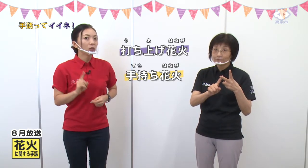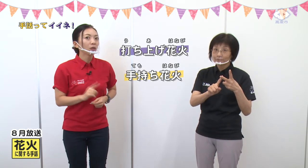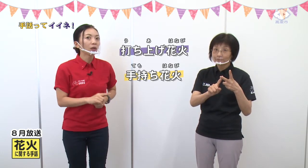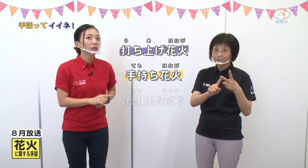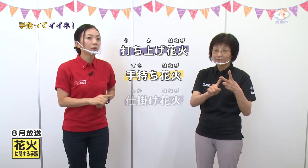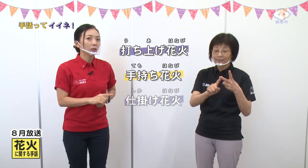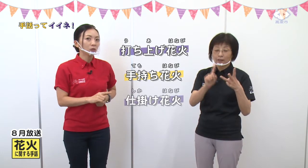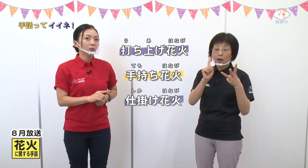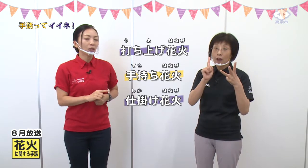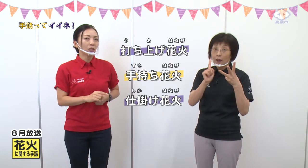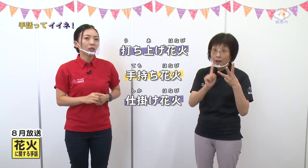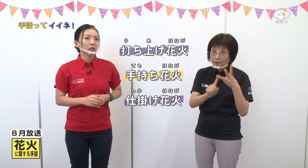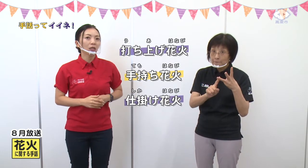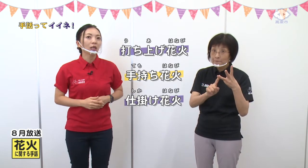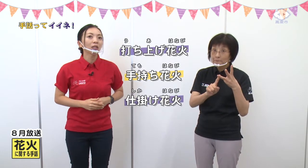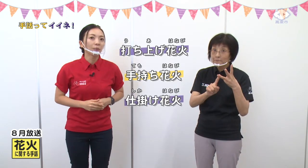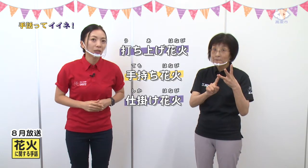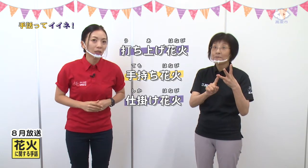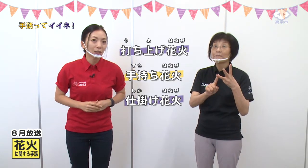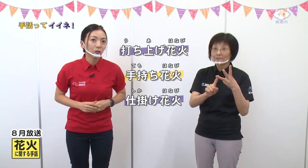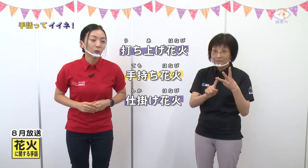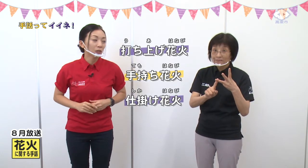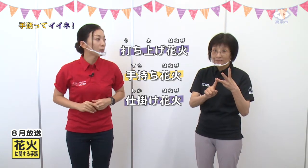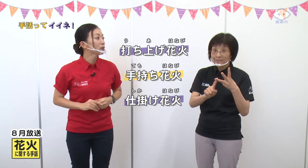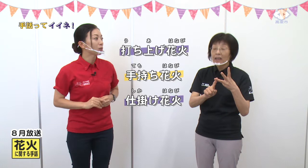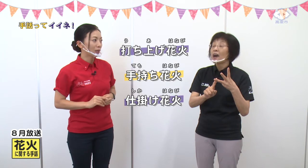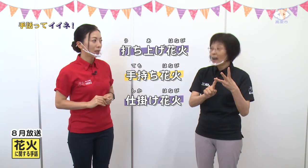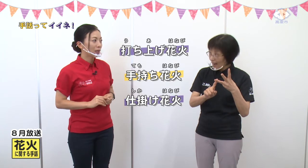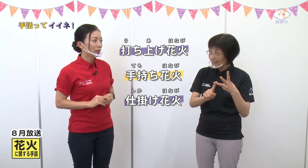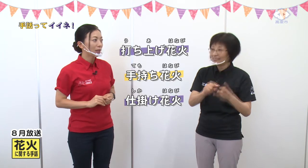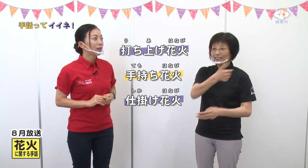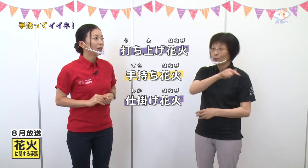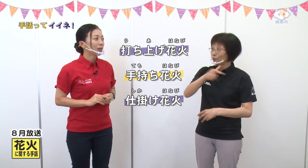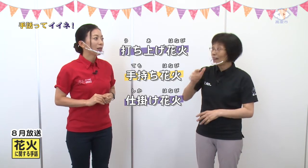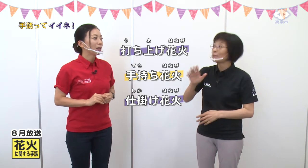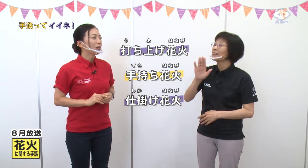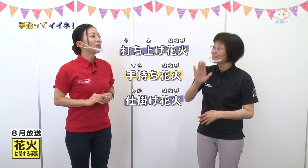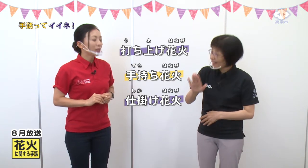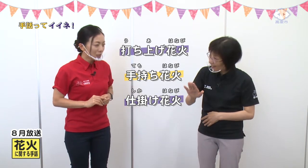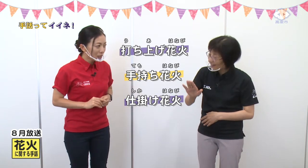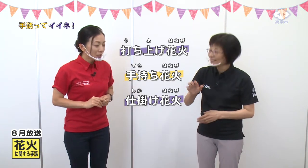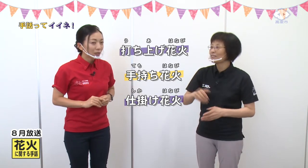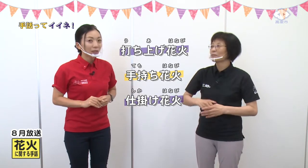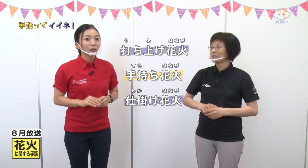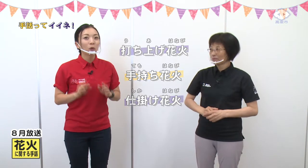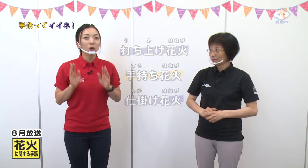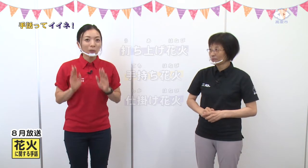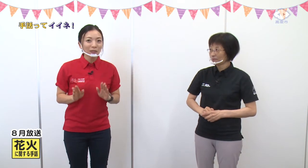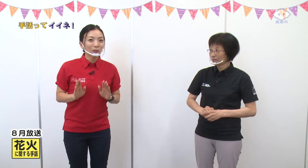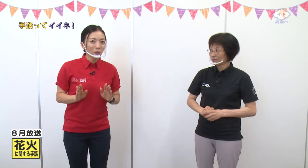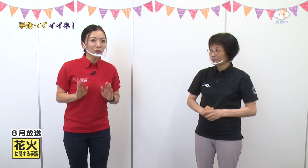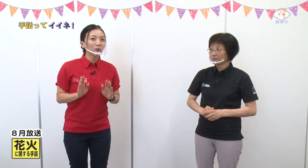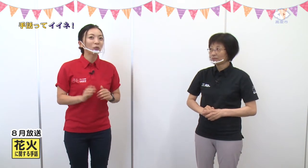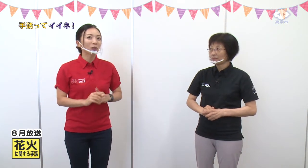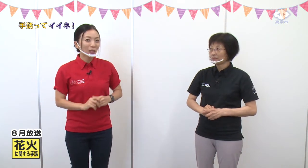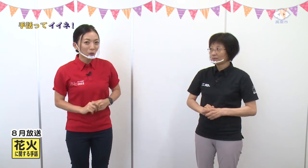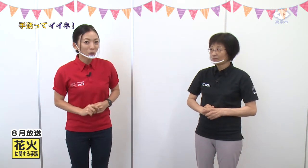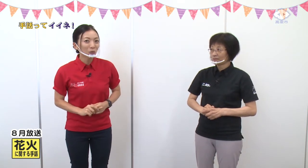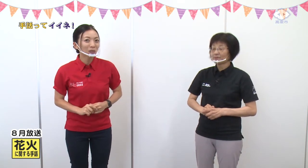鳴り輪花火で有名な仕掛け花火なんていうのもありますよね。 はい、いろいろありますね。 で、ここまでの手話の傾向としては